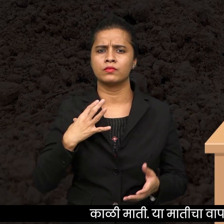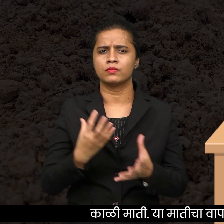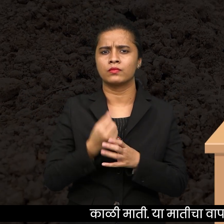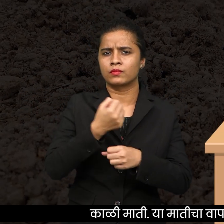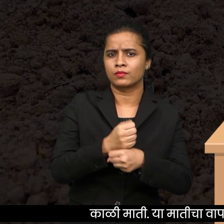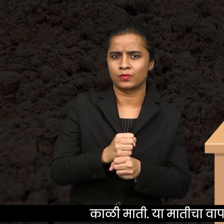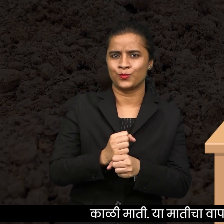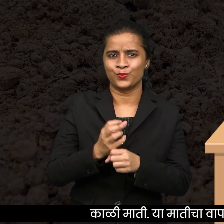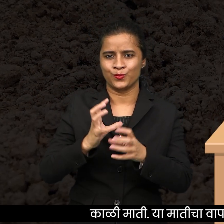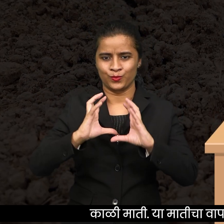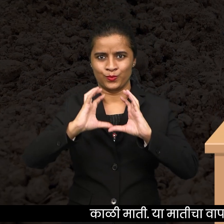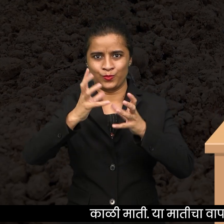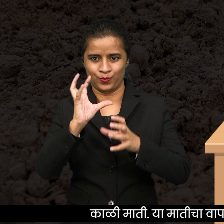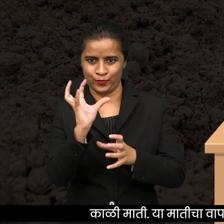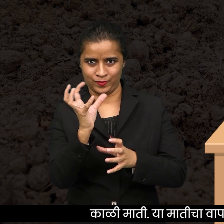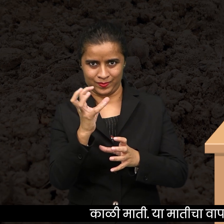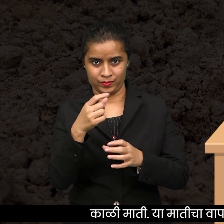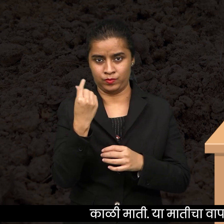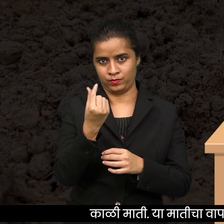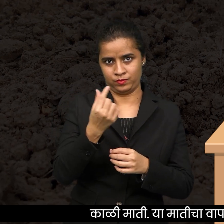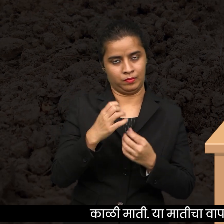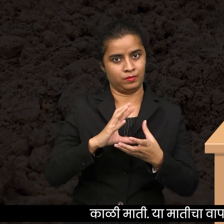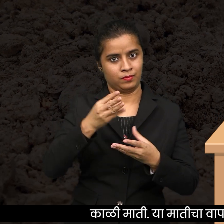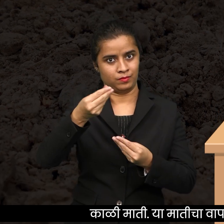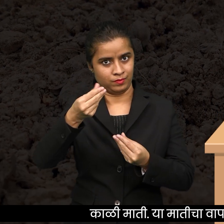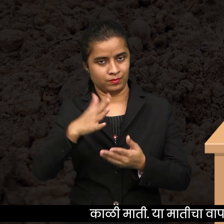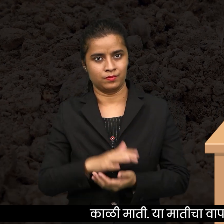आपण चेंडू बनवू शकतो.